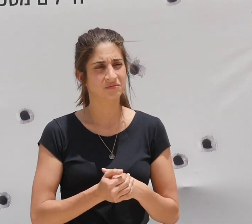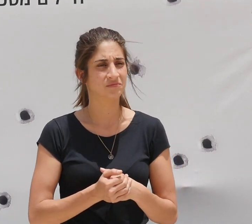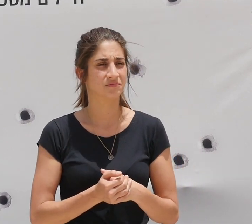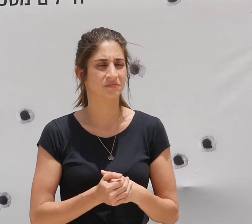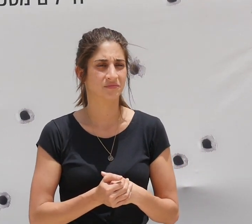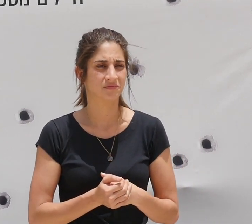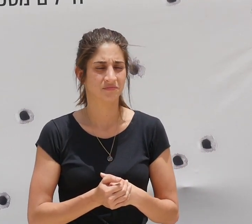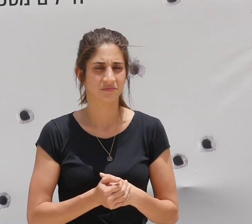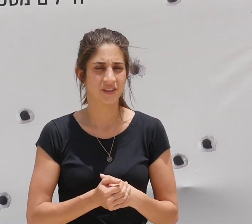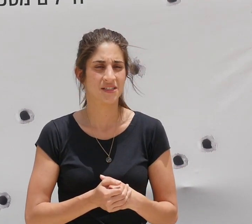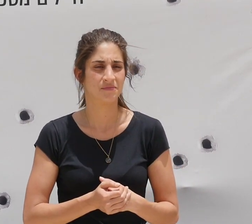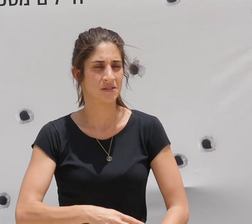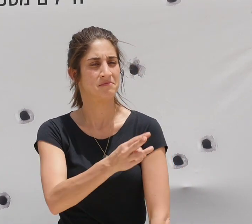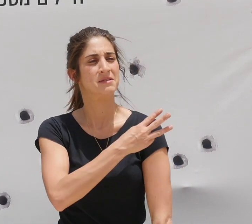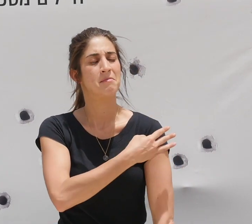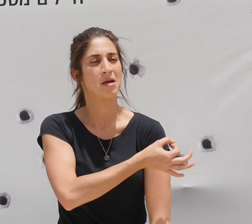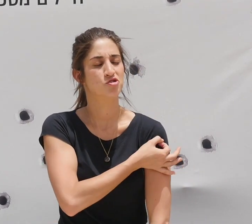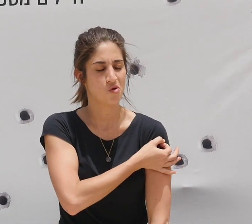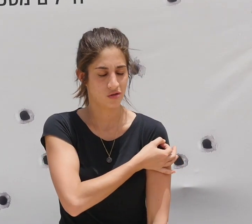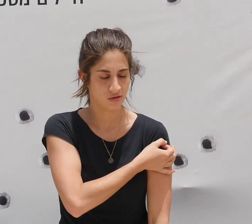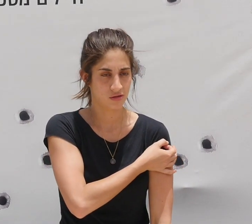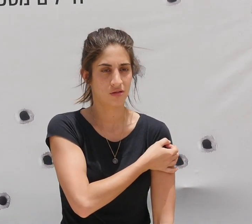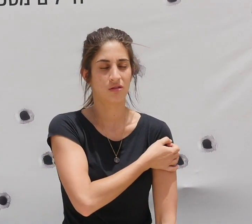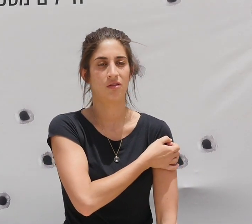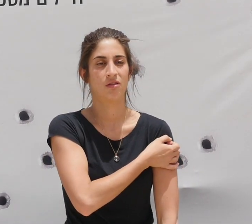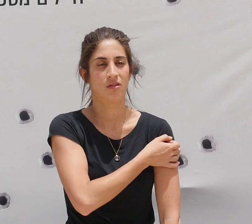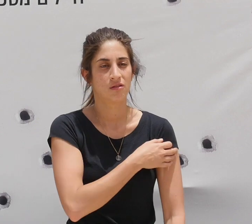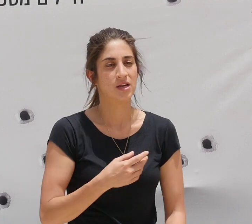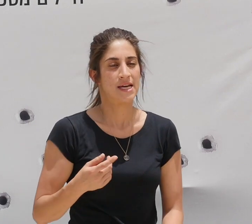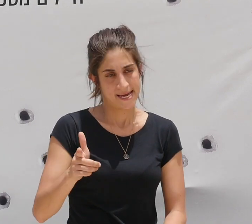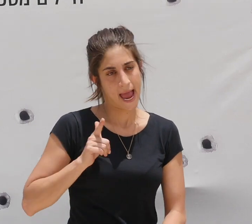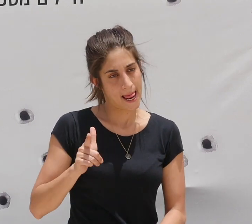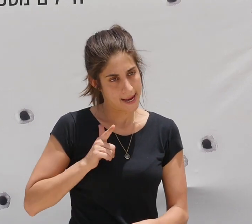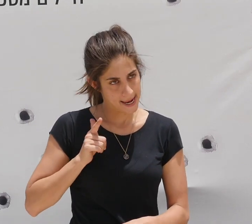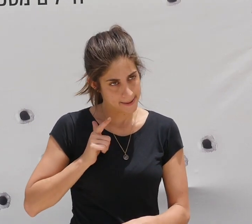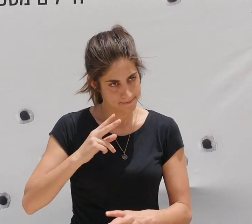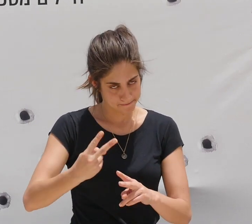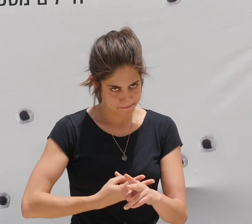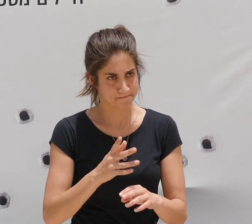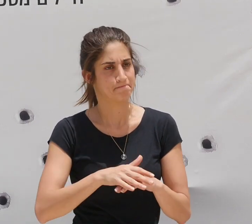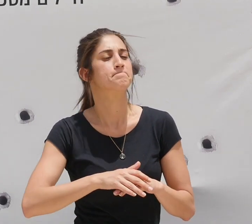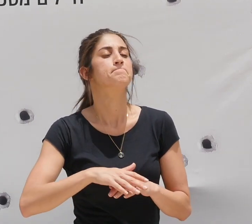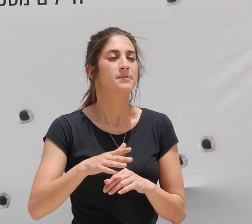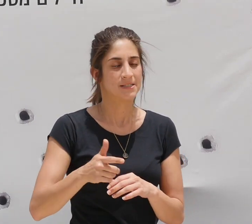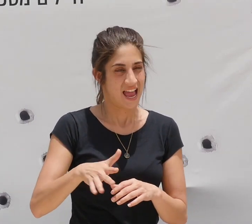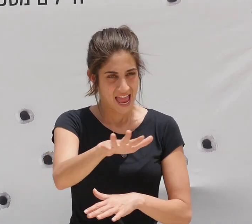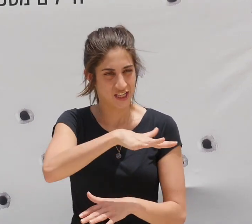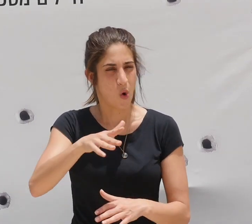דרגה, סמל ראשון, יחידה חיל רגלים, אזור צפון רצועת